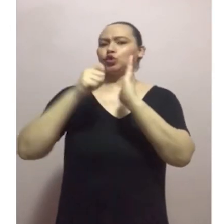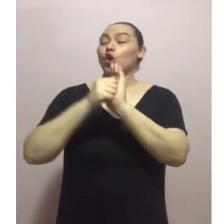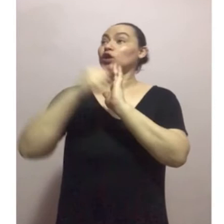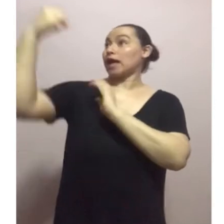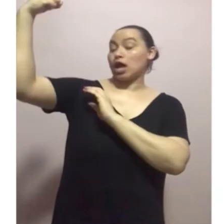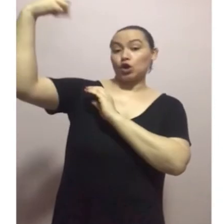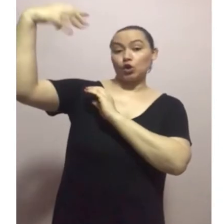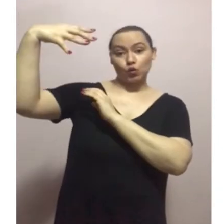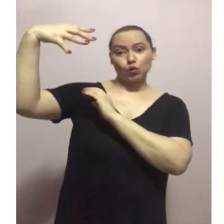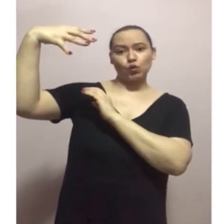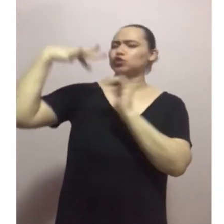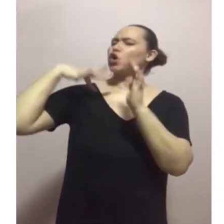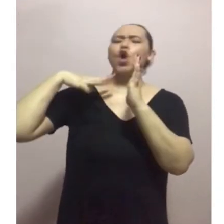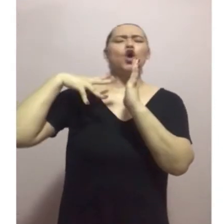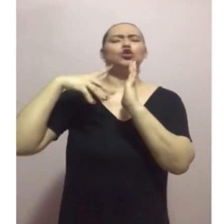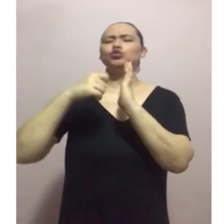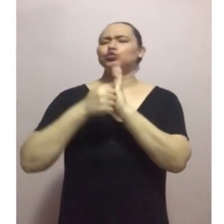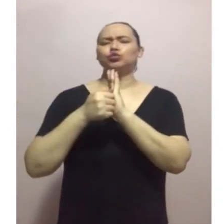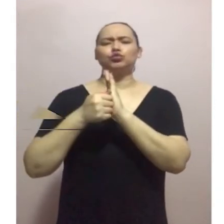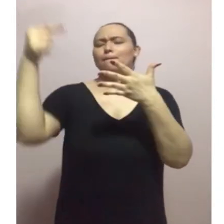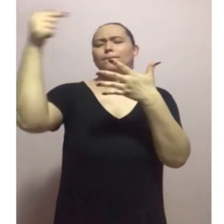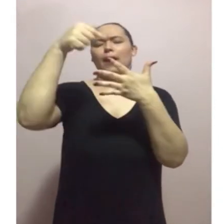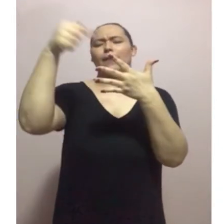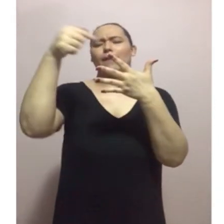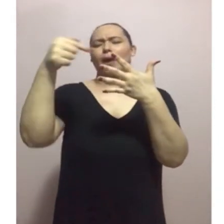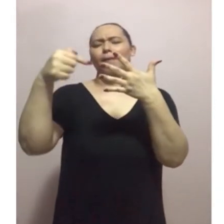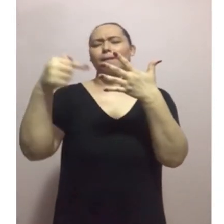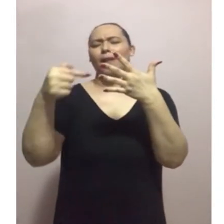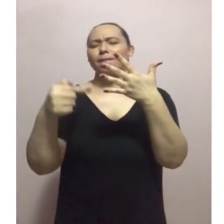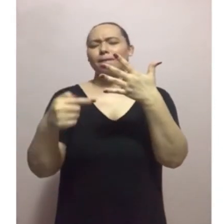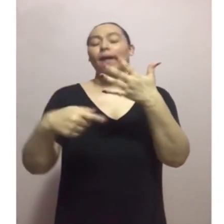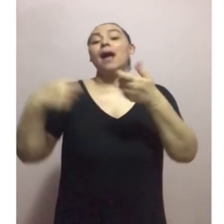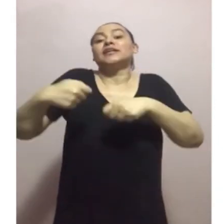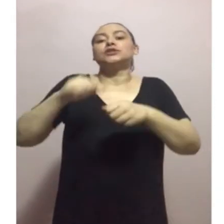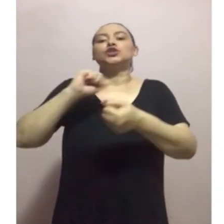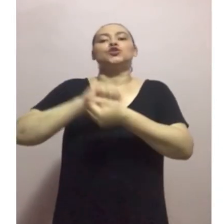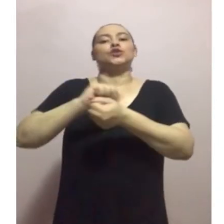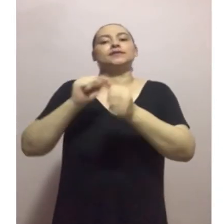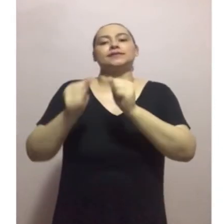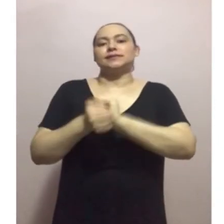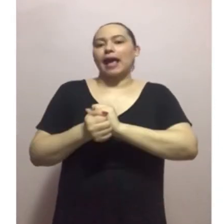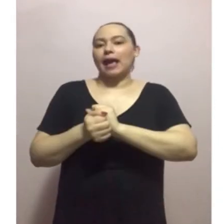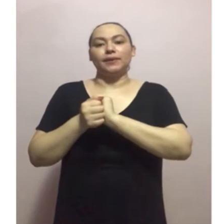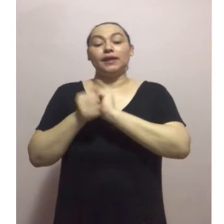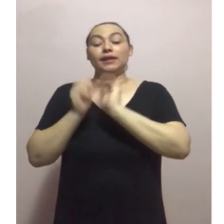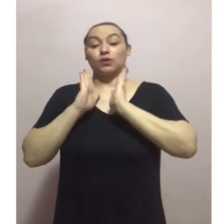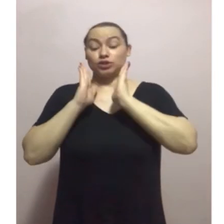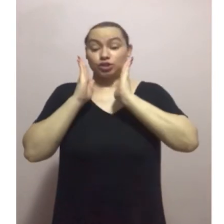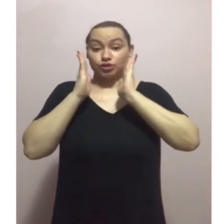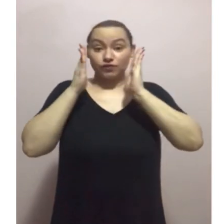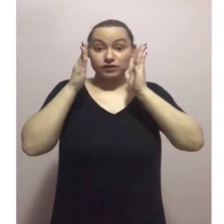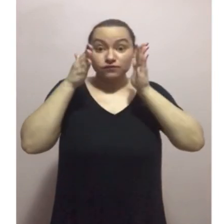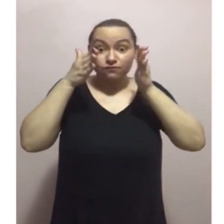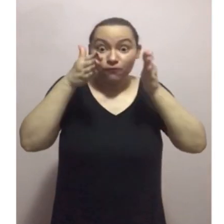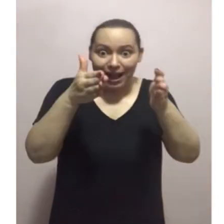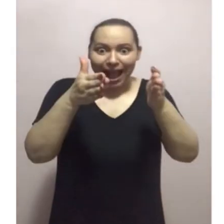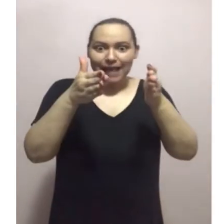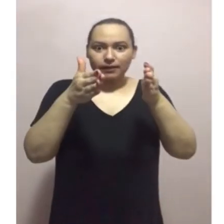luz. Então, isso aí, no Jacksons, a gente fez essa criação direcionada para